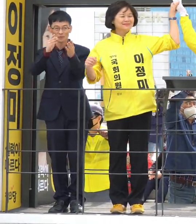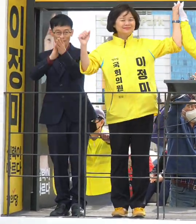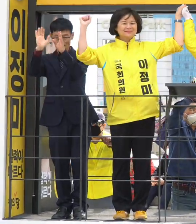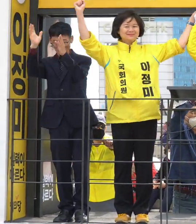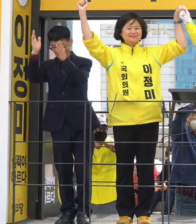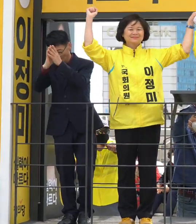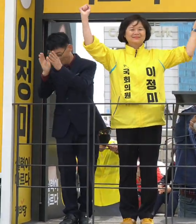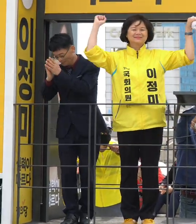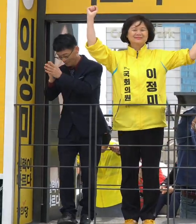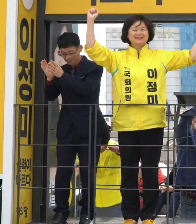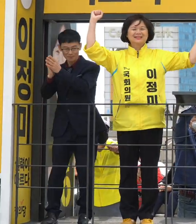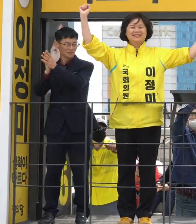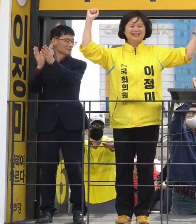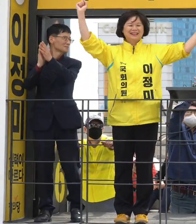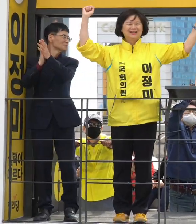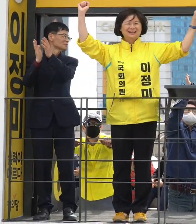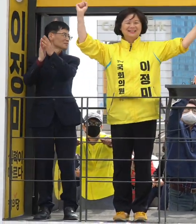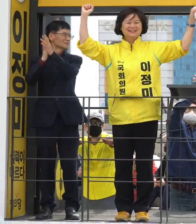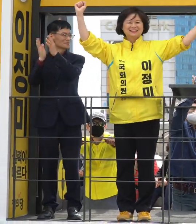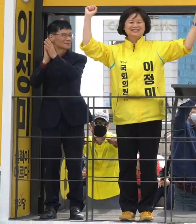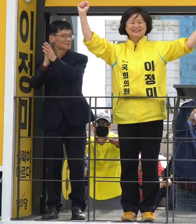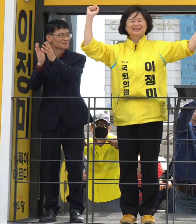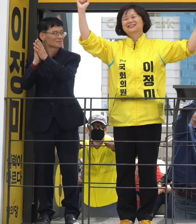오셨습니다. 큰 박수로 맞아주십시오.